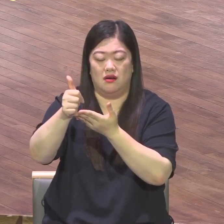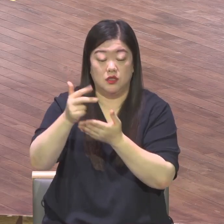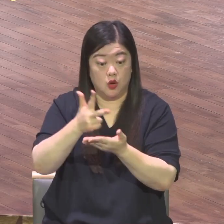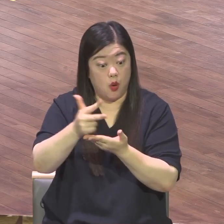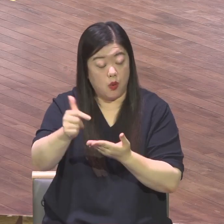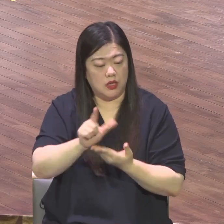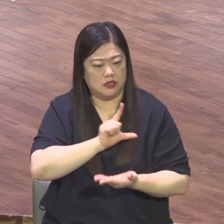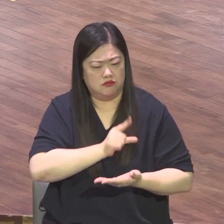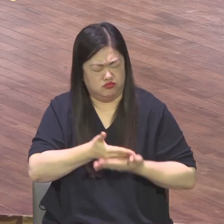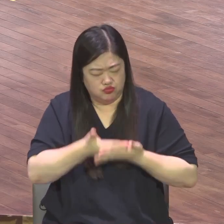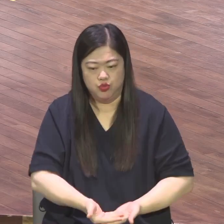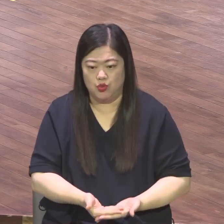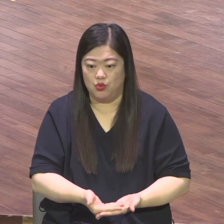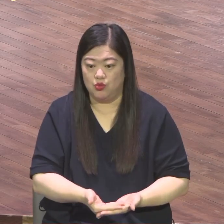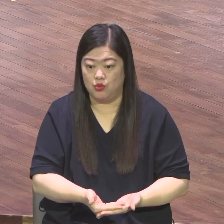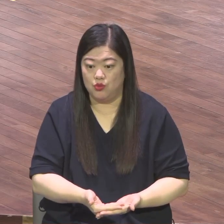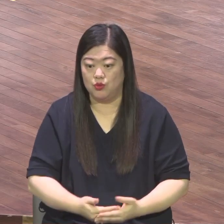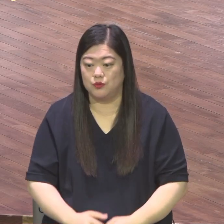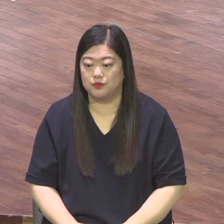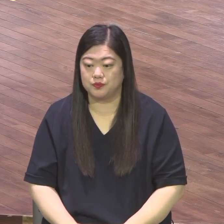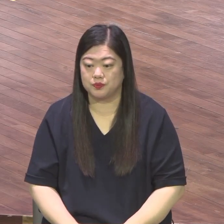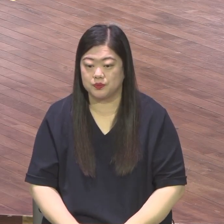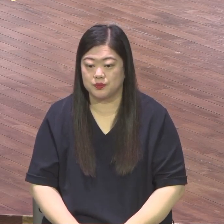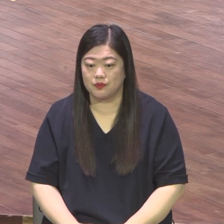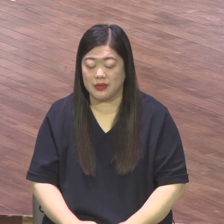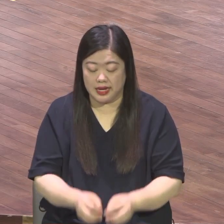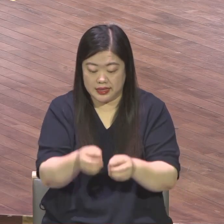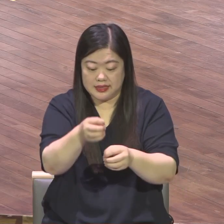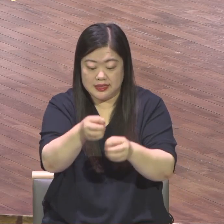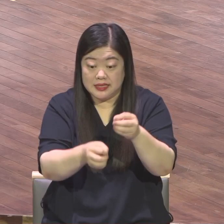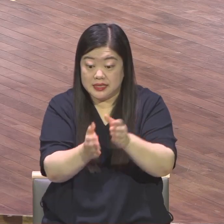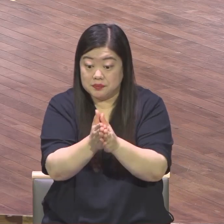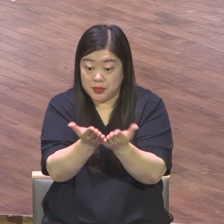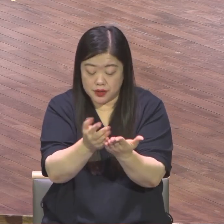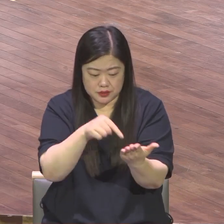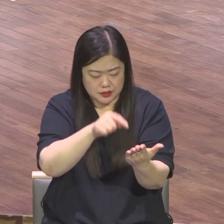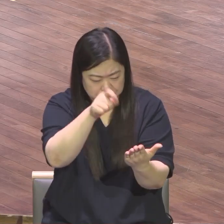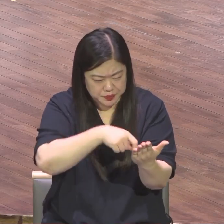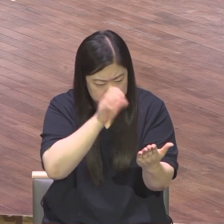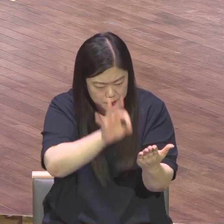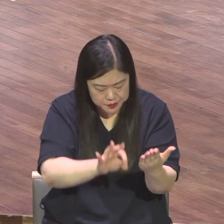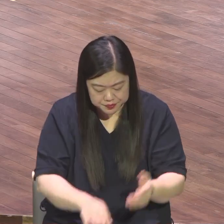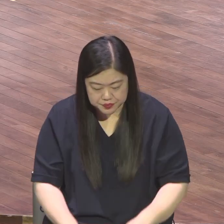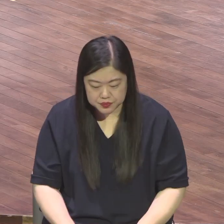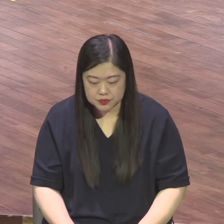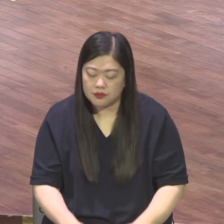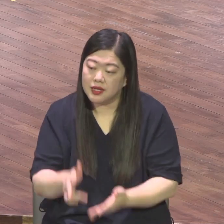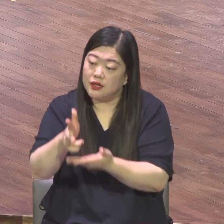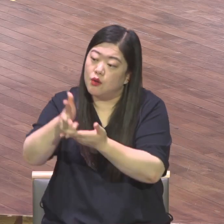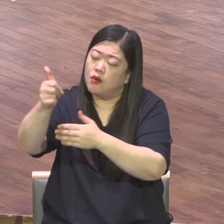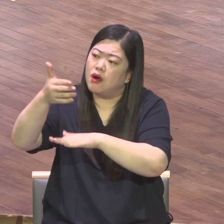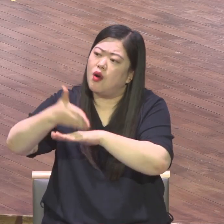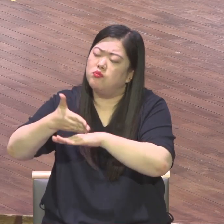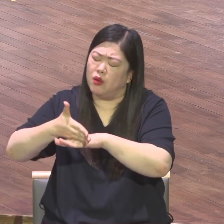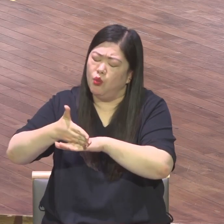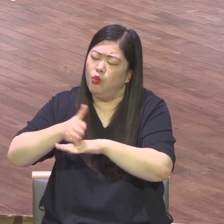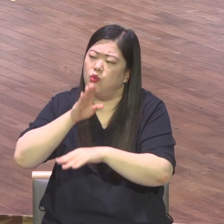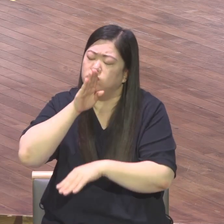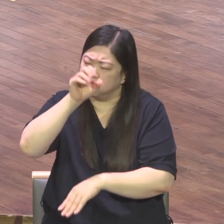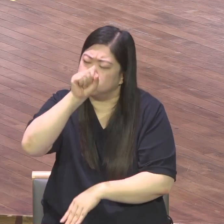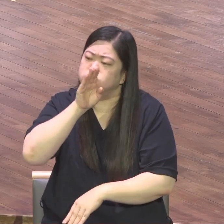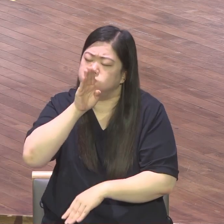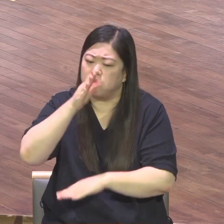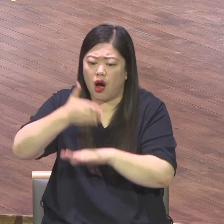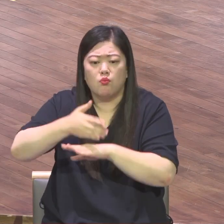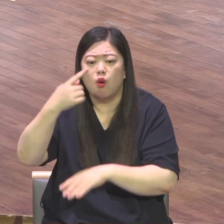사용합니다. 특별히 시편 기자는 이 여호와 하나님께 감사할 이유를 이렇게 밝히고 있어요.